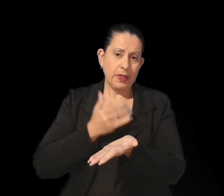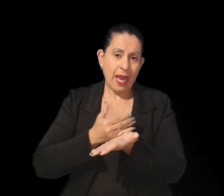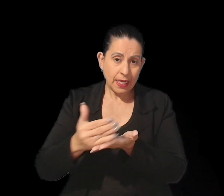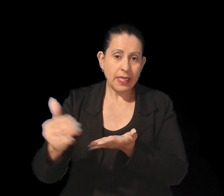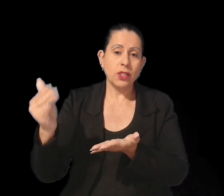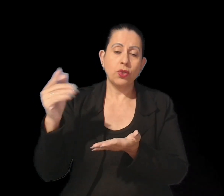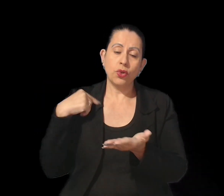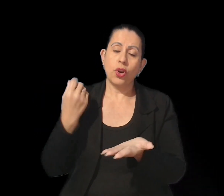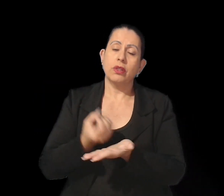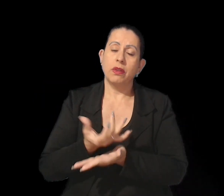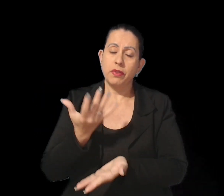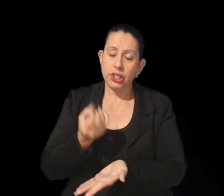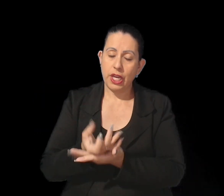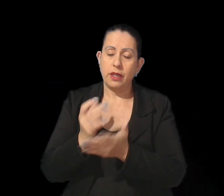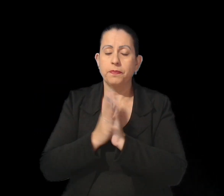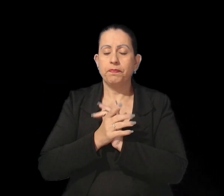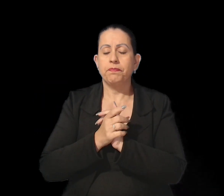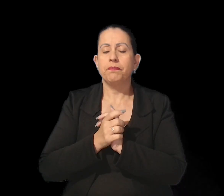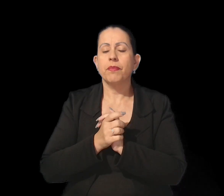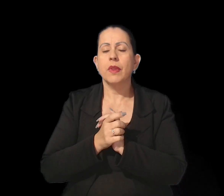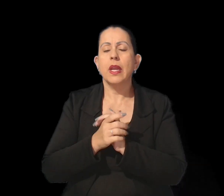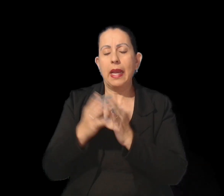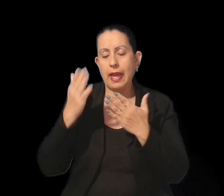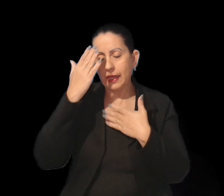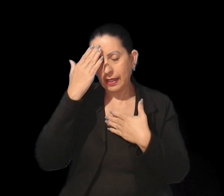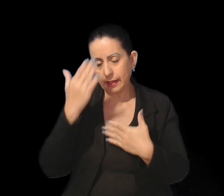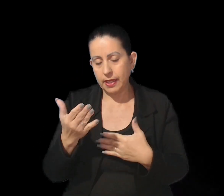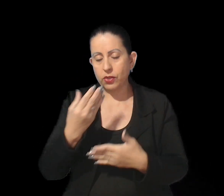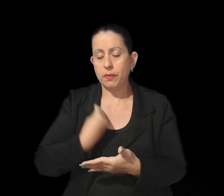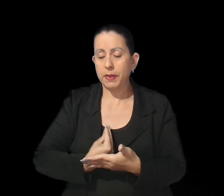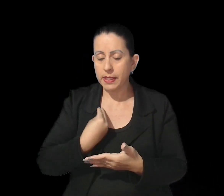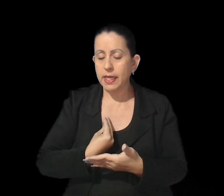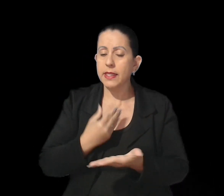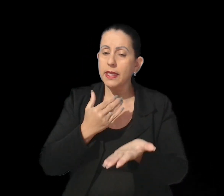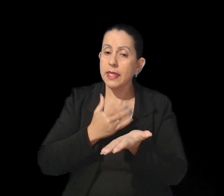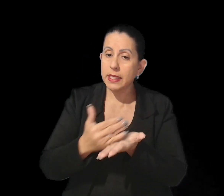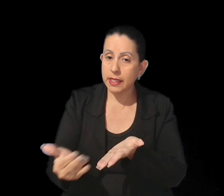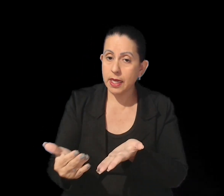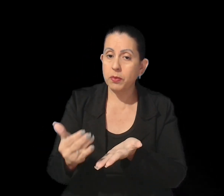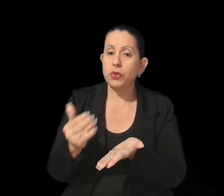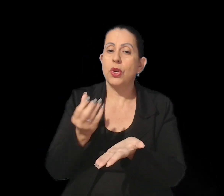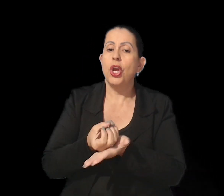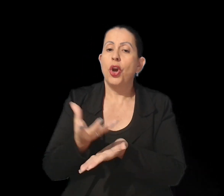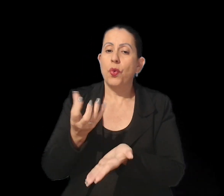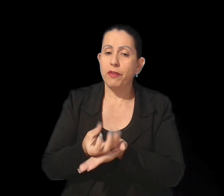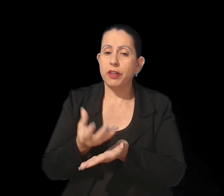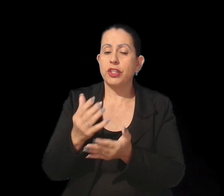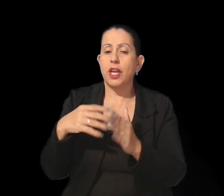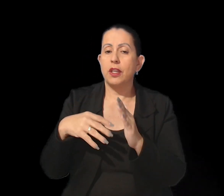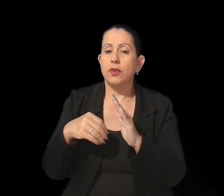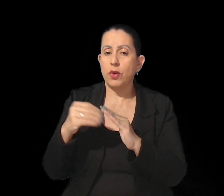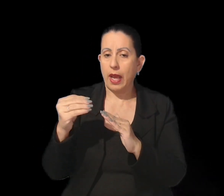dar início no nosso Evangelho. Agradeço a presença e iniciamos o Evangelho no Lar.